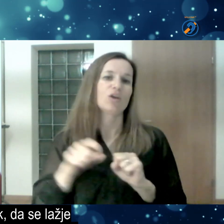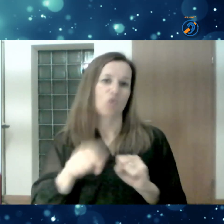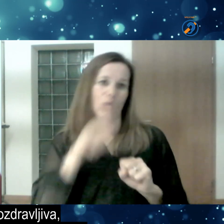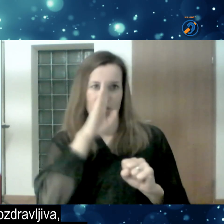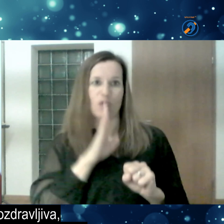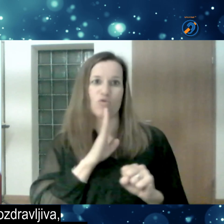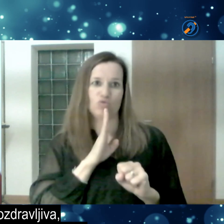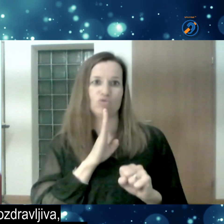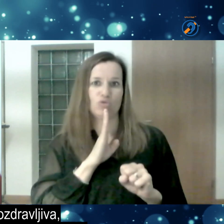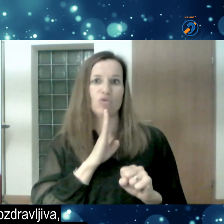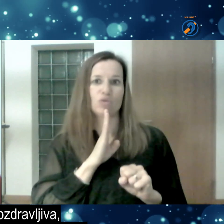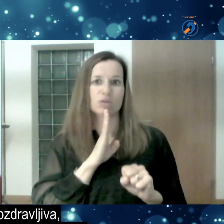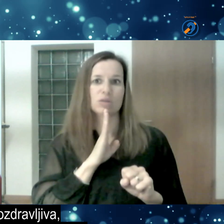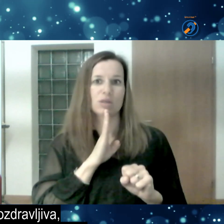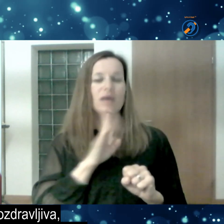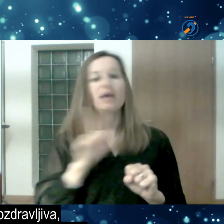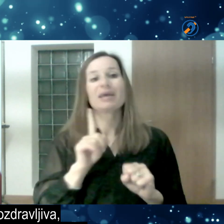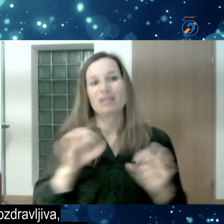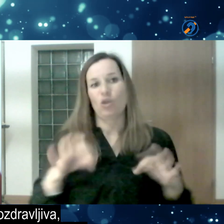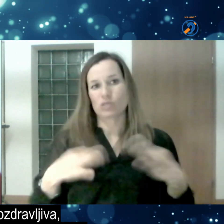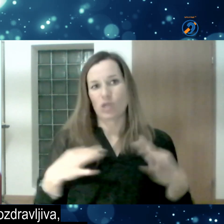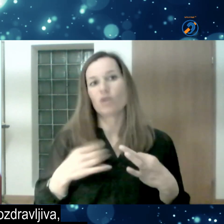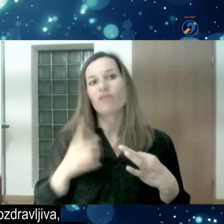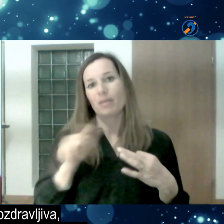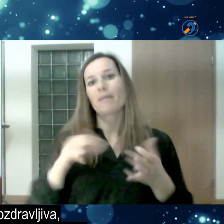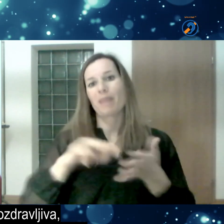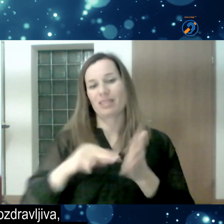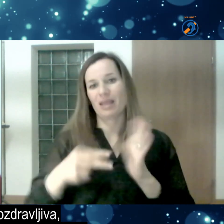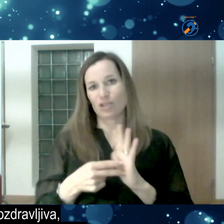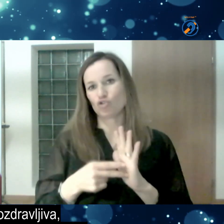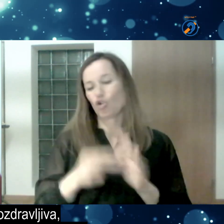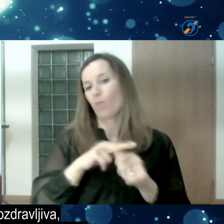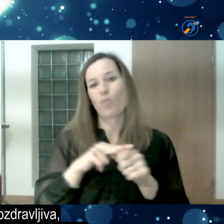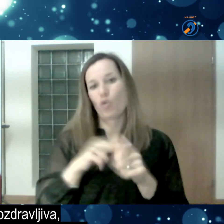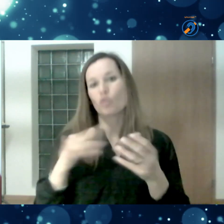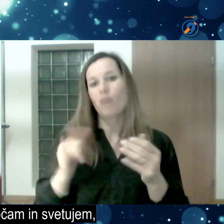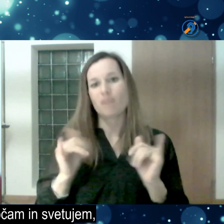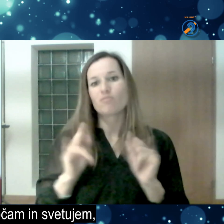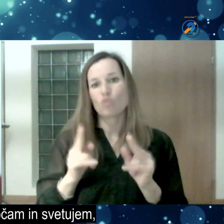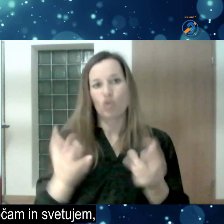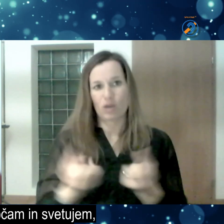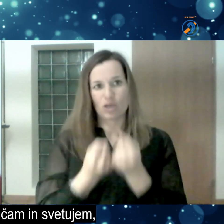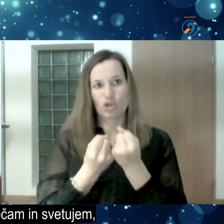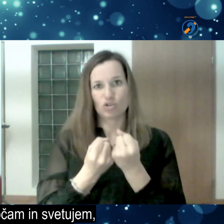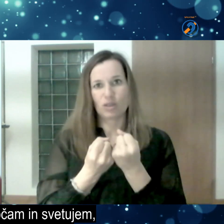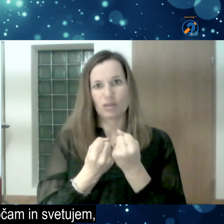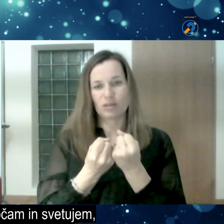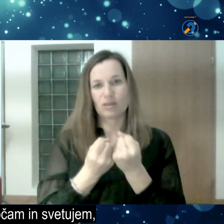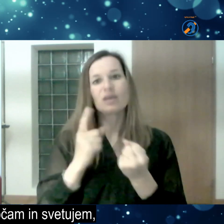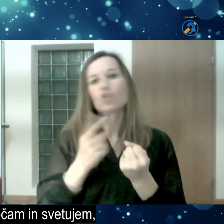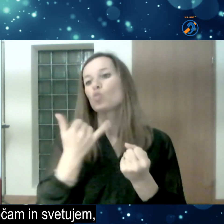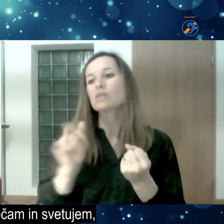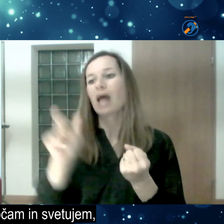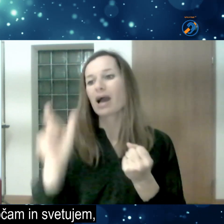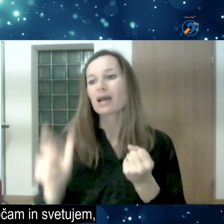naglušnostjo, ki sicer ni ozdravljiva, je pa tehnično povsem rešljiva in vsakemu priporočam